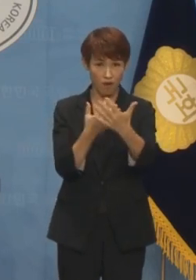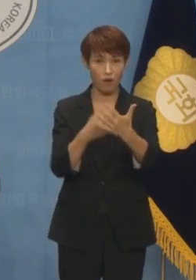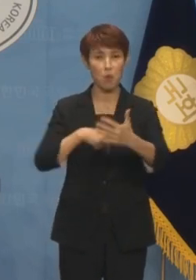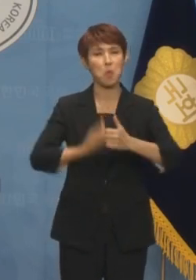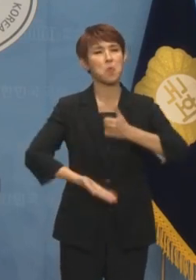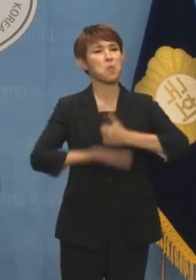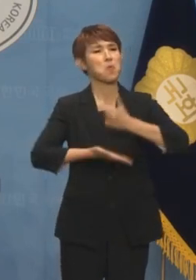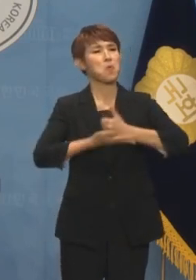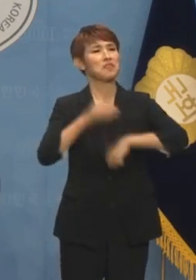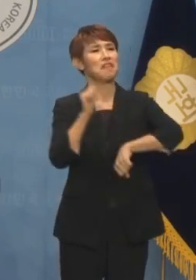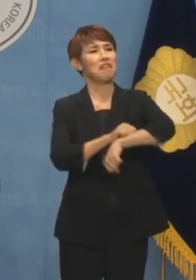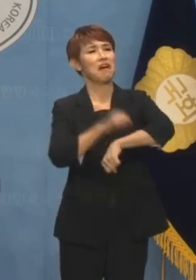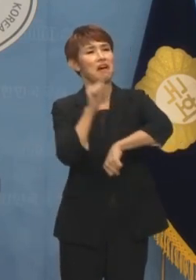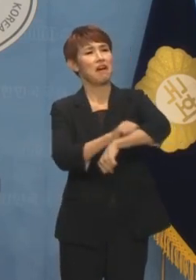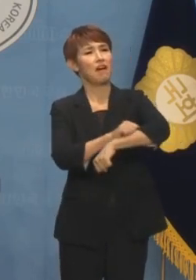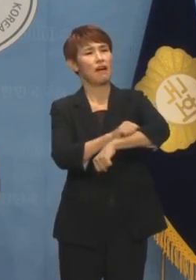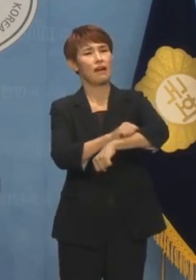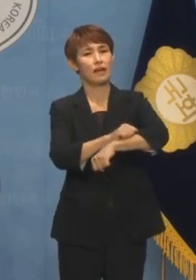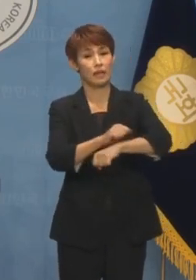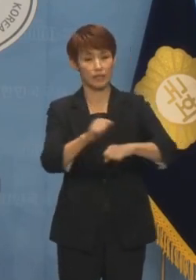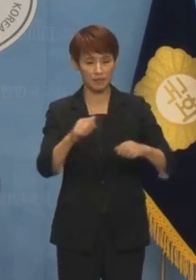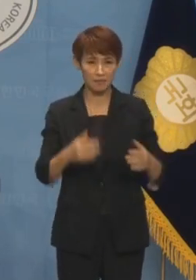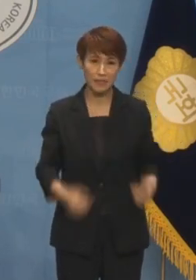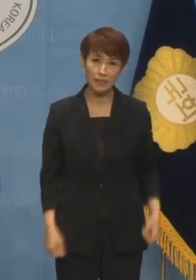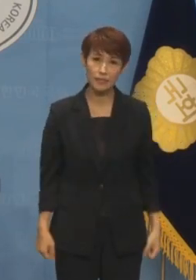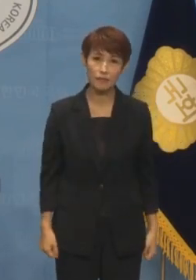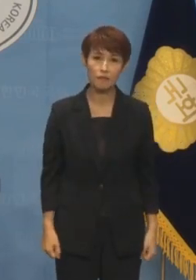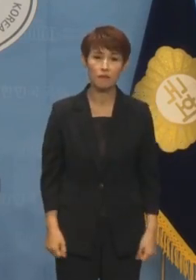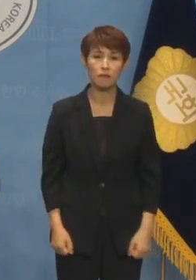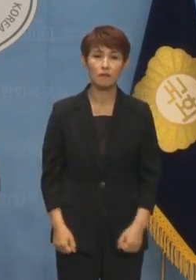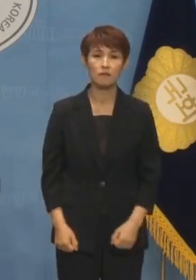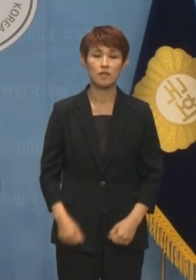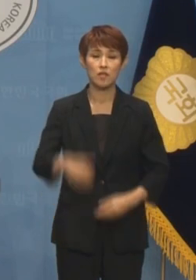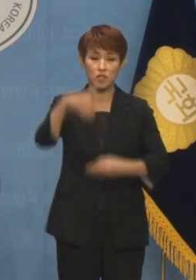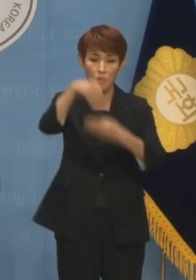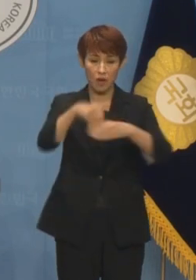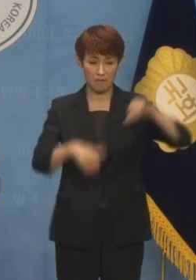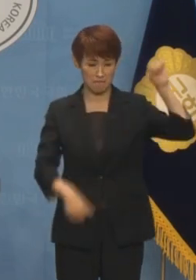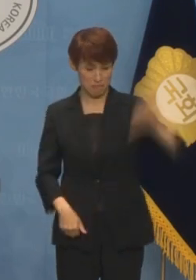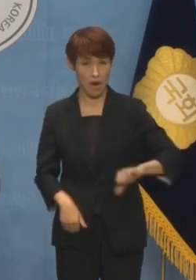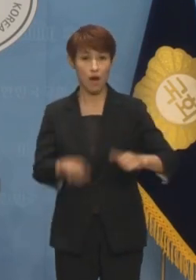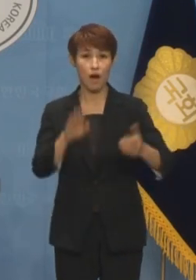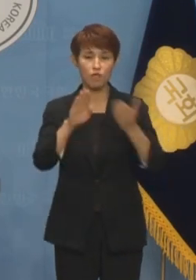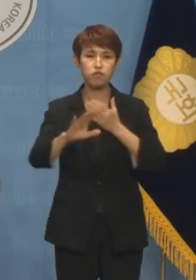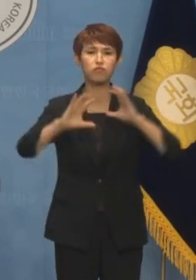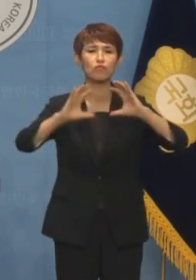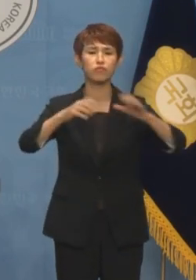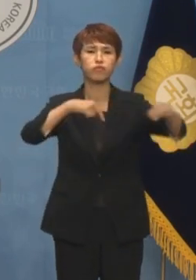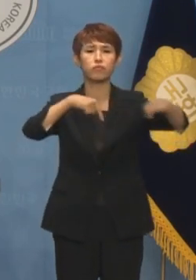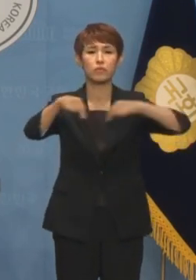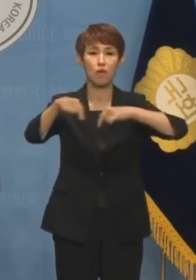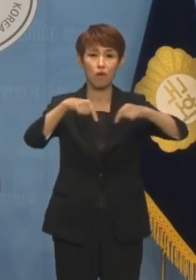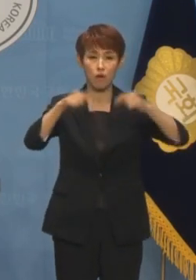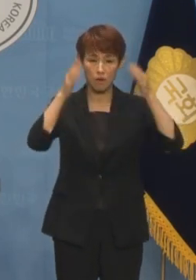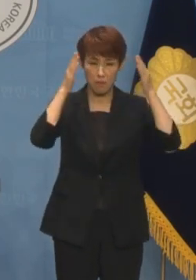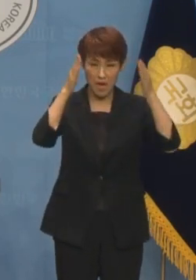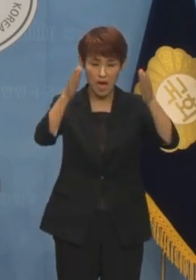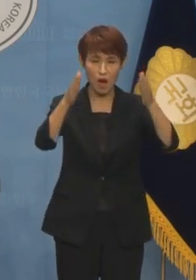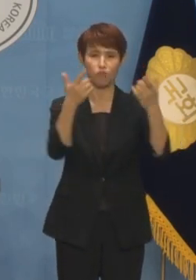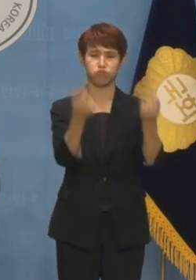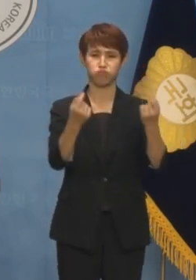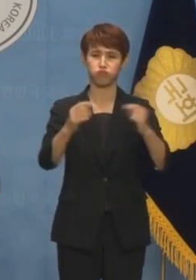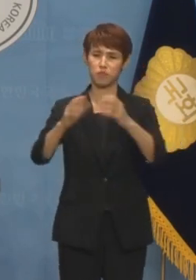자화자찬으로 끝났습니다. 지난 총선 참패 후 국정 운영 방향은 옳았으나 국민들이